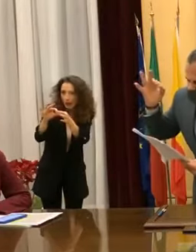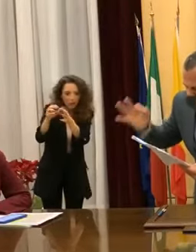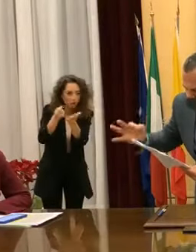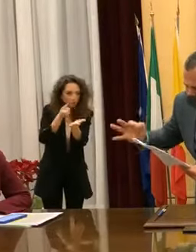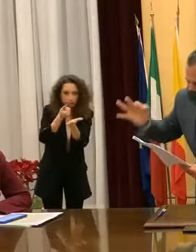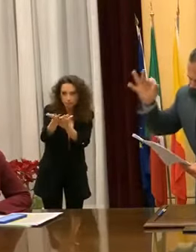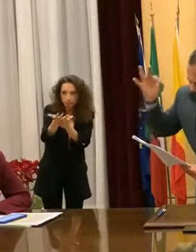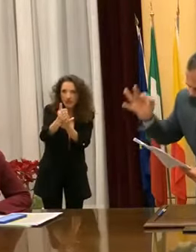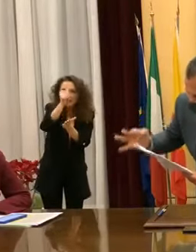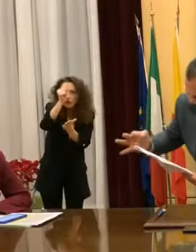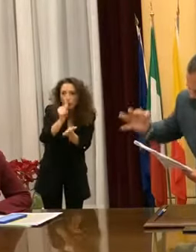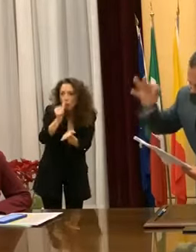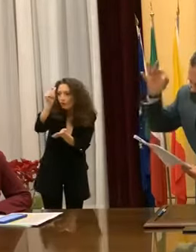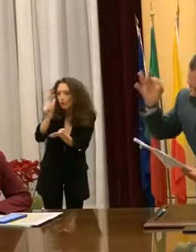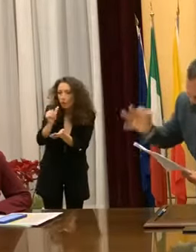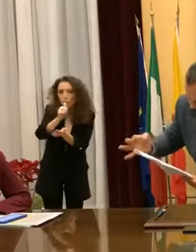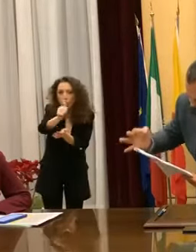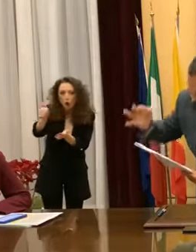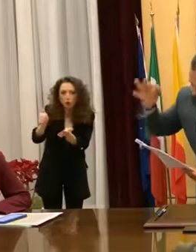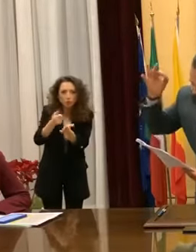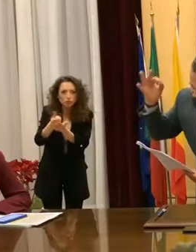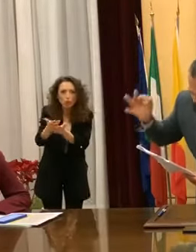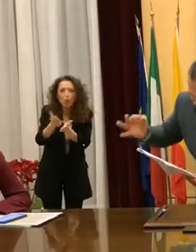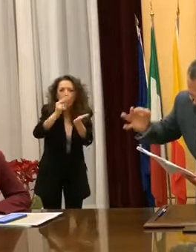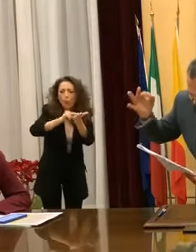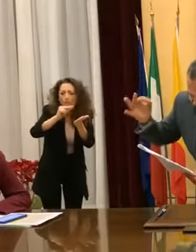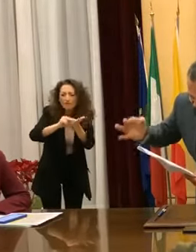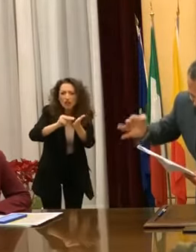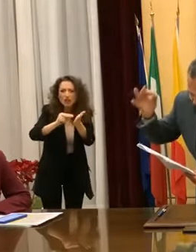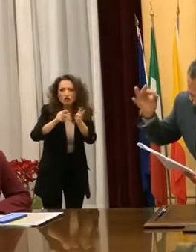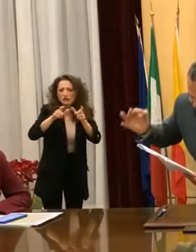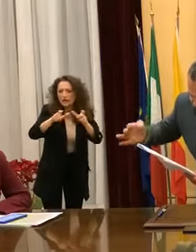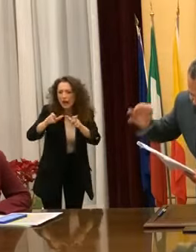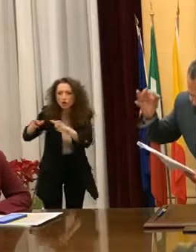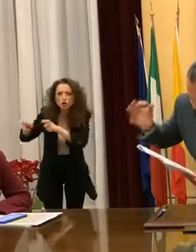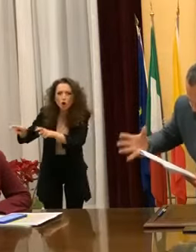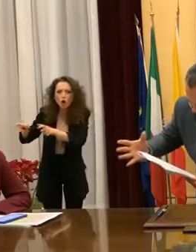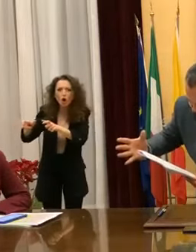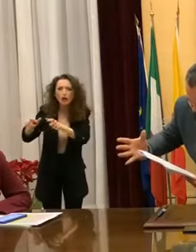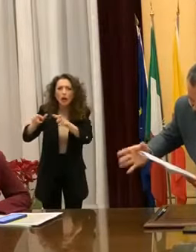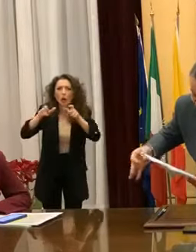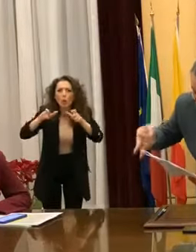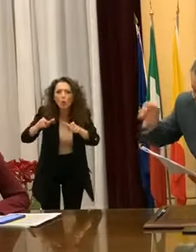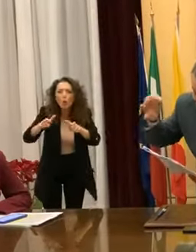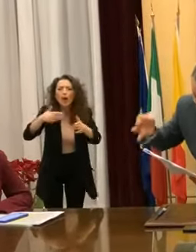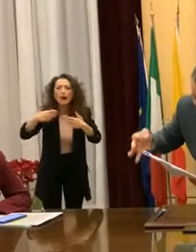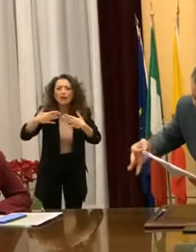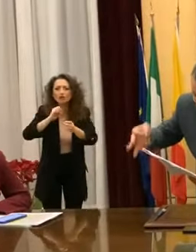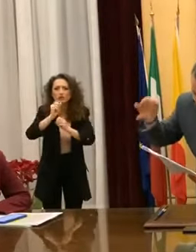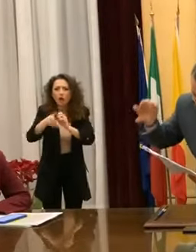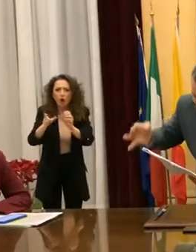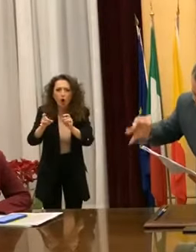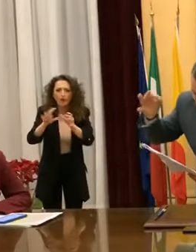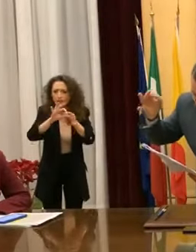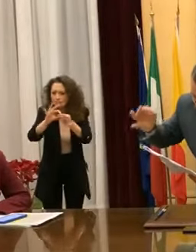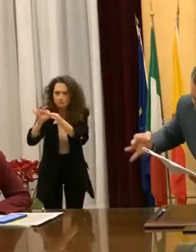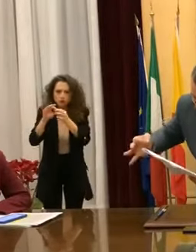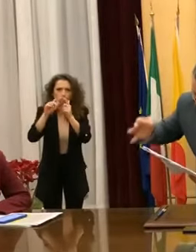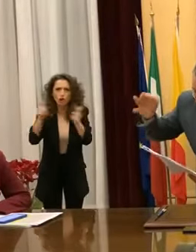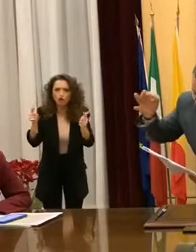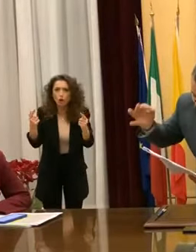figure, uffici, settori deputati alla gestione dell'emergenza Covid e la difficoltà su aspetti